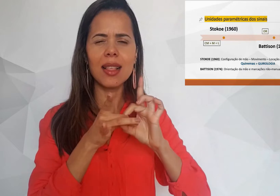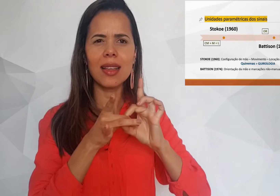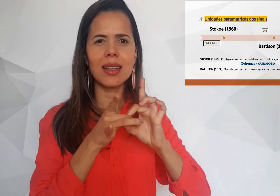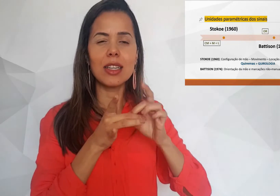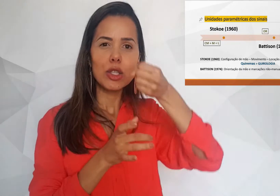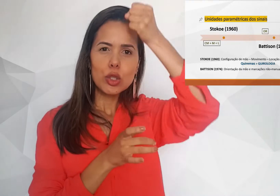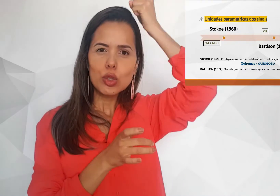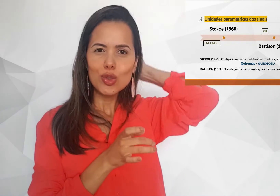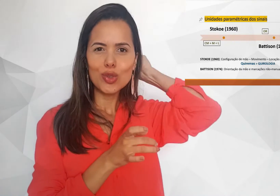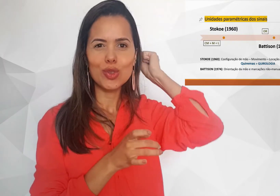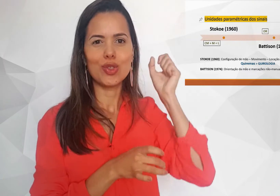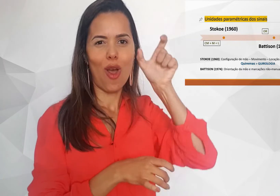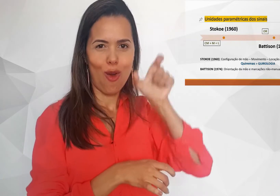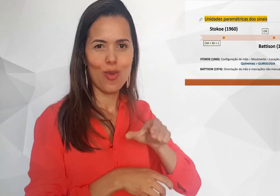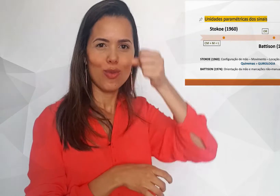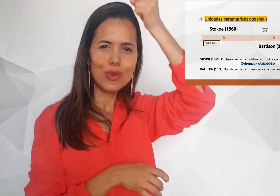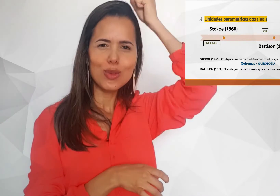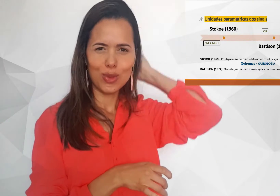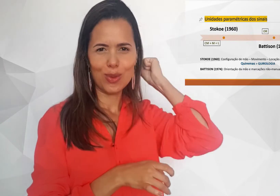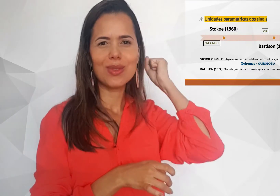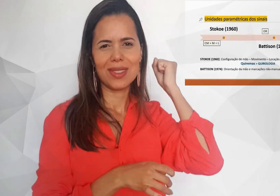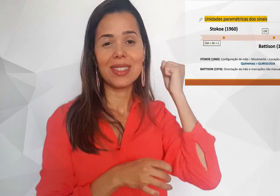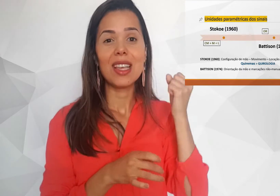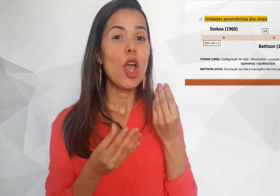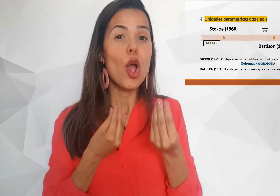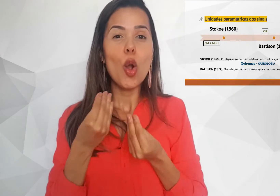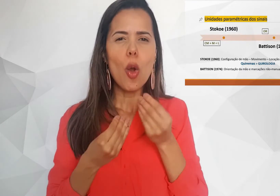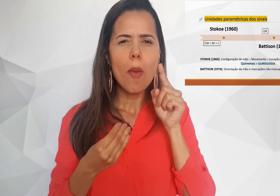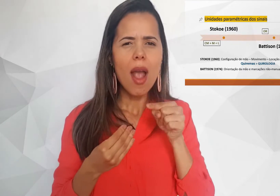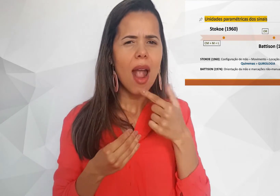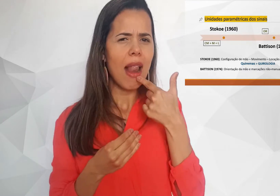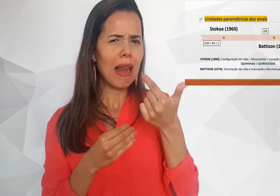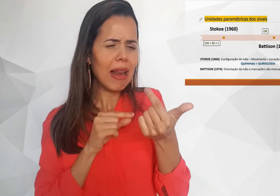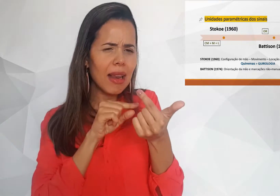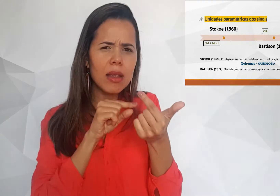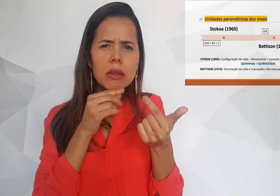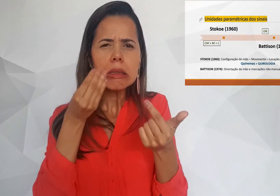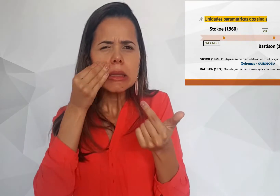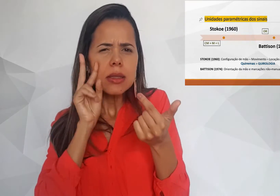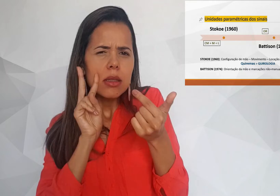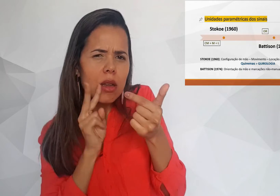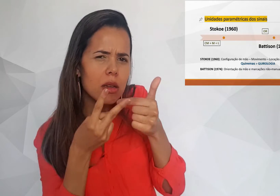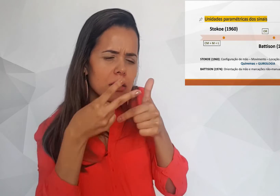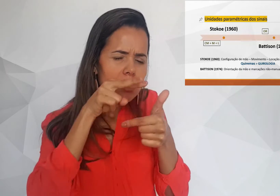campo descritivo, né? Como se a gente tomasse a língua como objeto de análise e tentasse ali